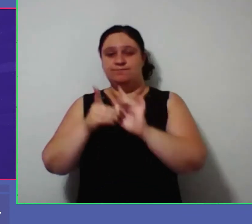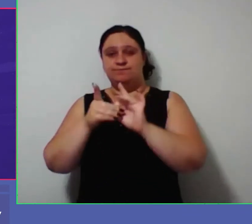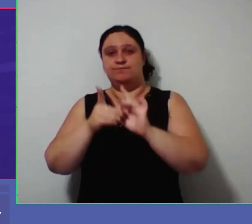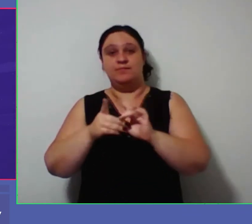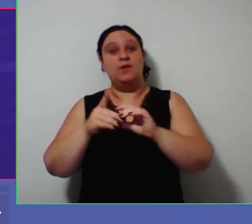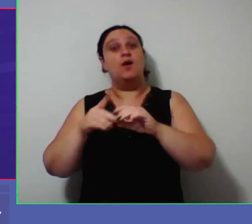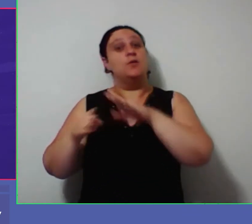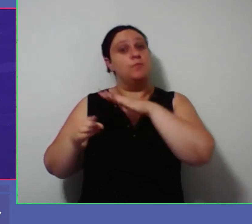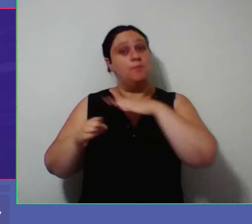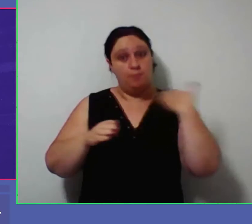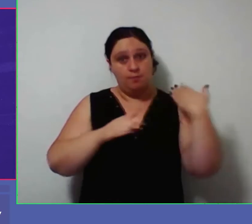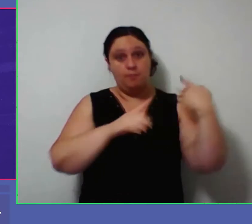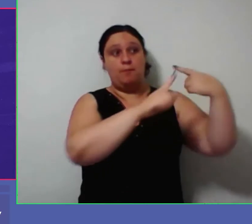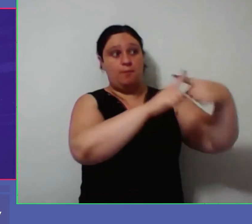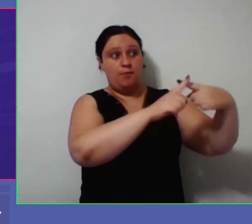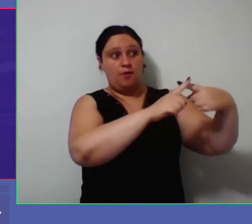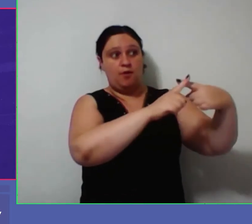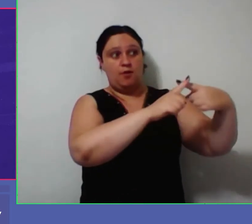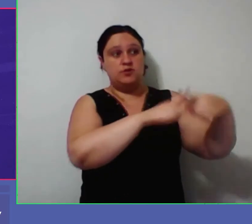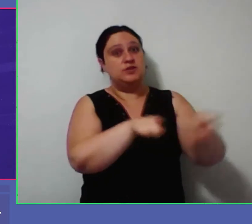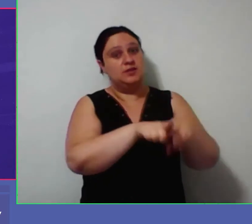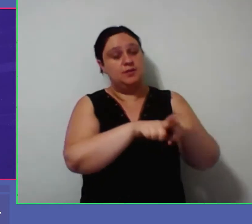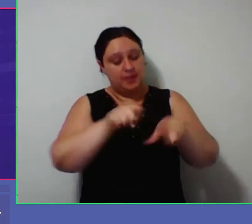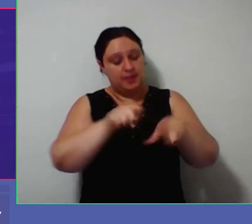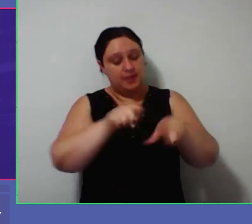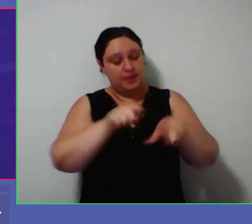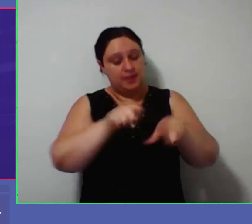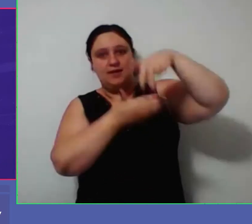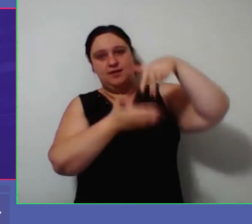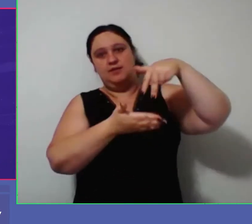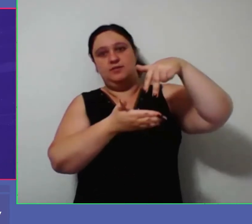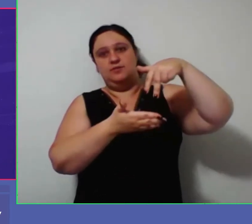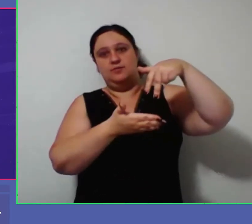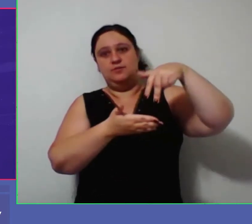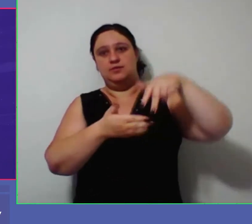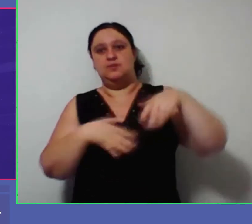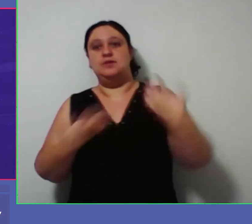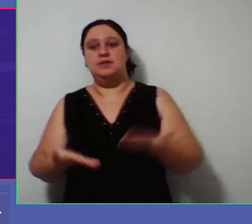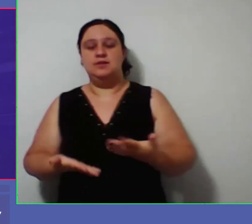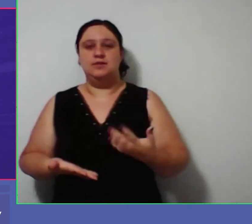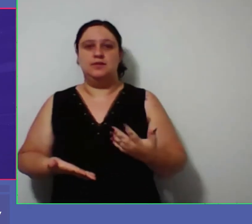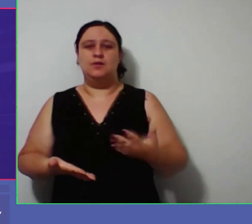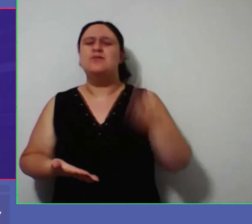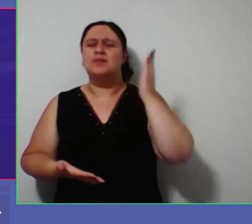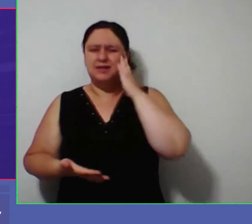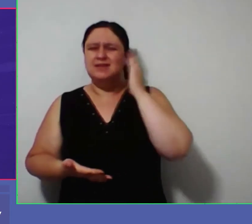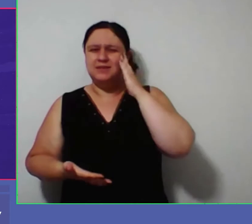sua ressurreição. Sabendo isto, que foi crucificado com Ele o